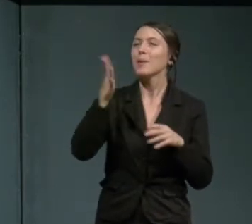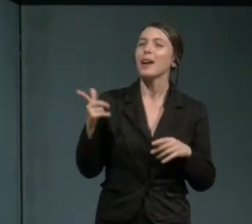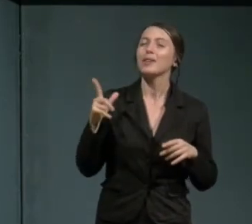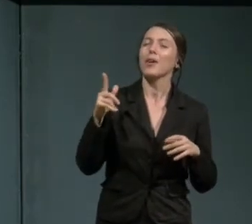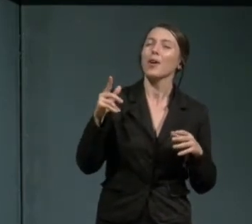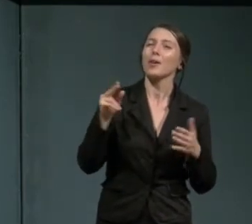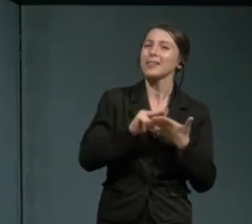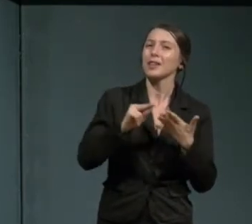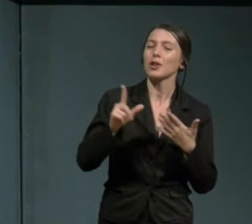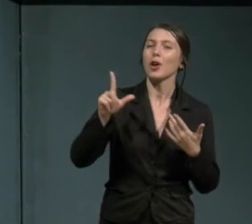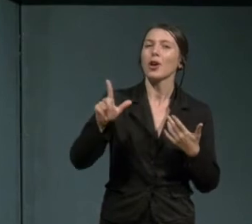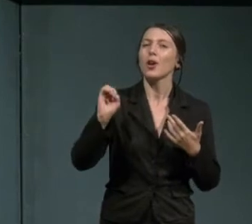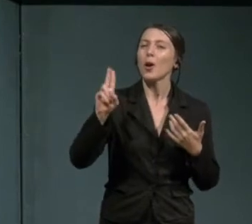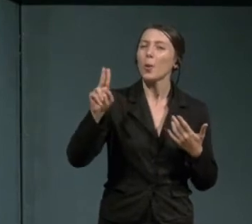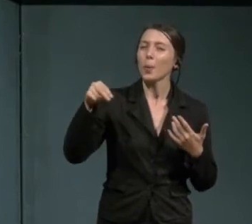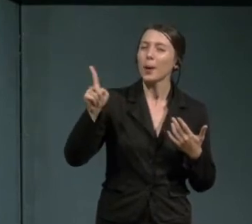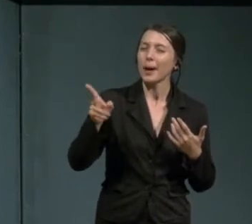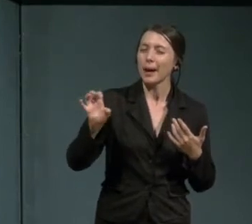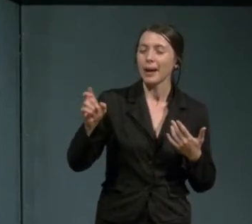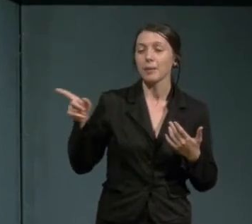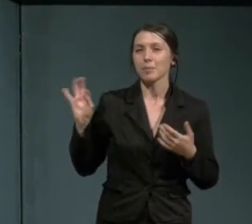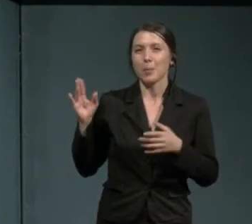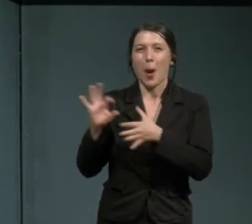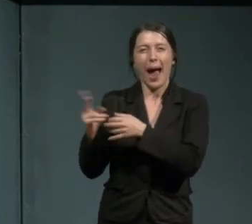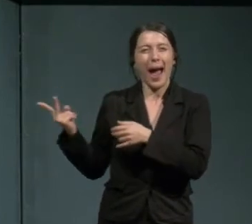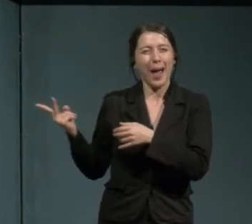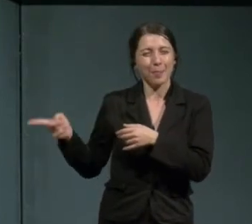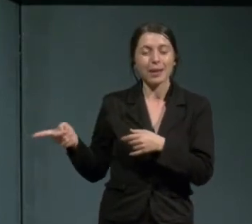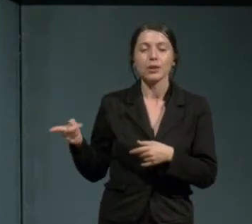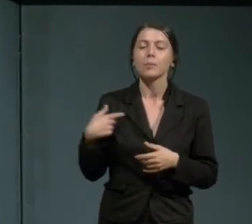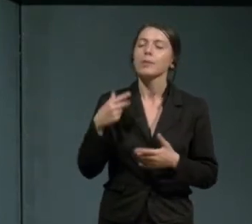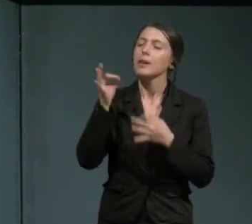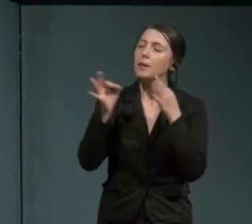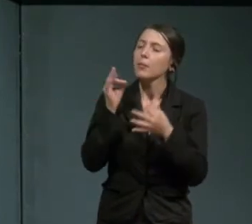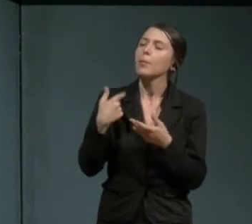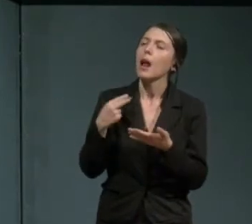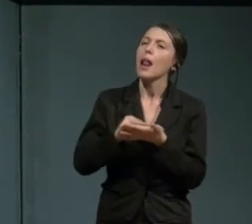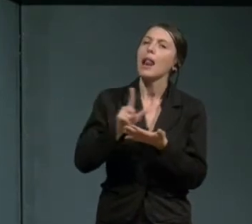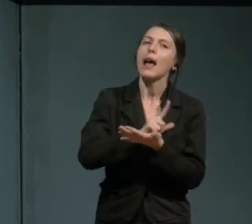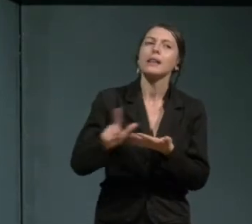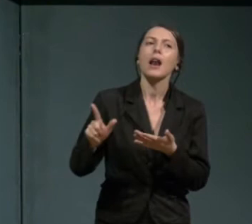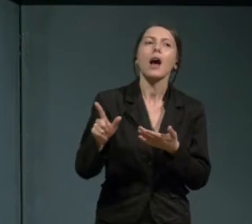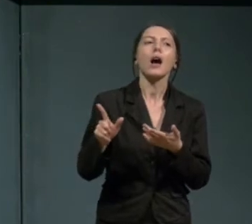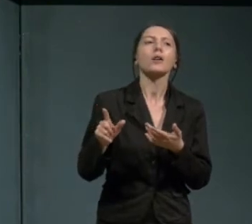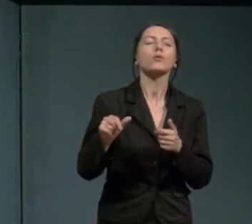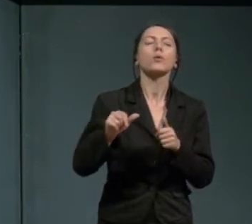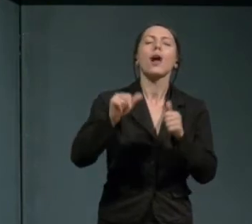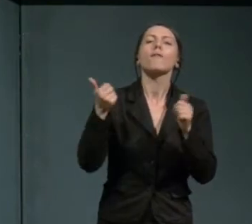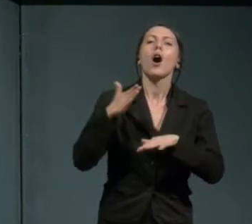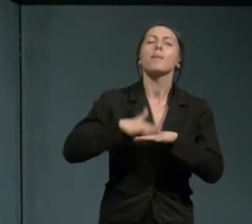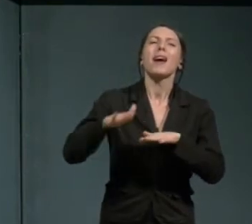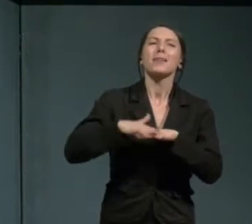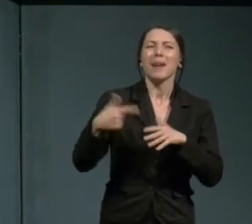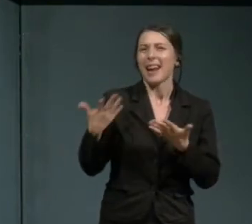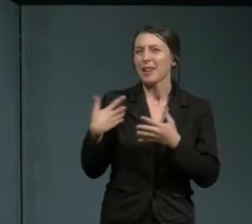amico di melies peraltro parlavamo proprio della letteratura come esperienza no perché adesso stiamo parlando di esperienza insomma dei